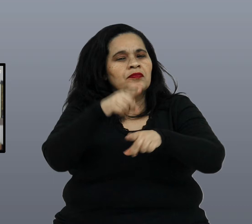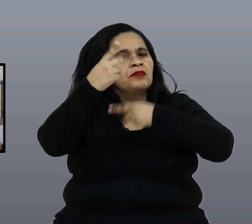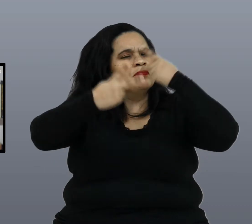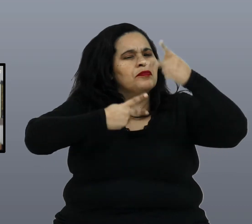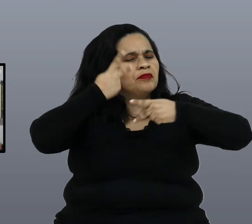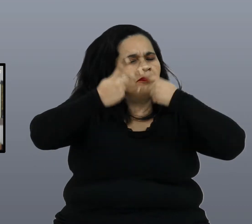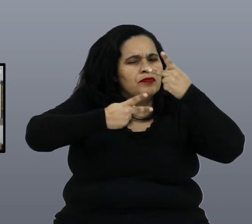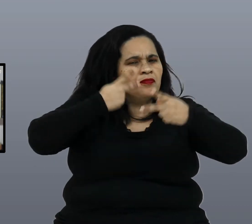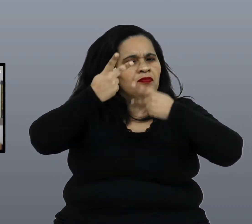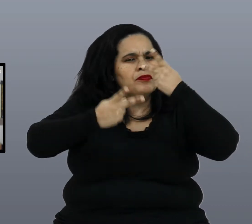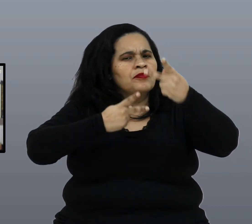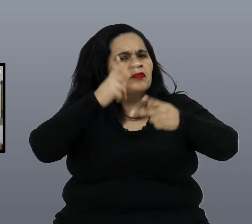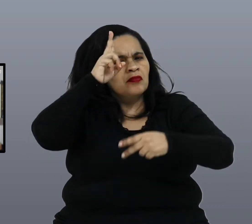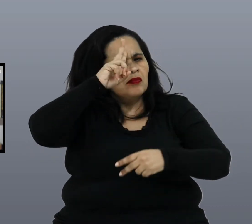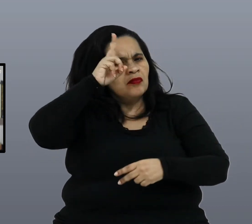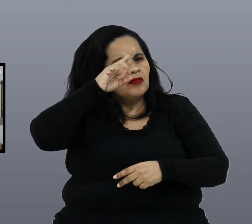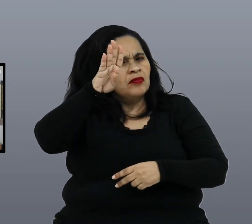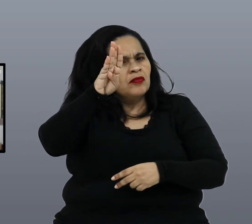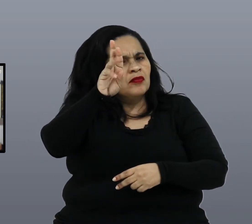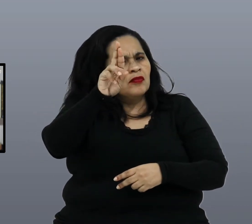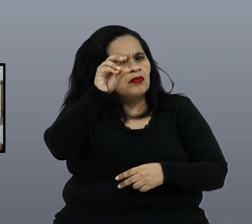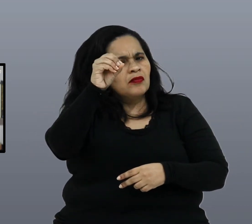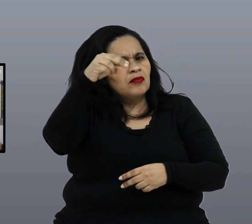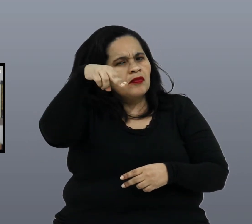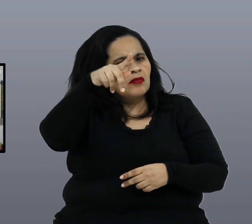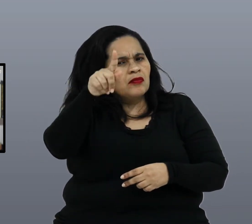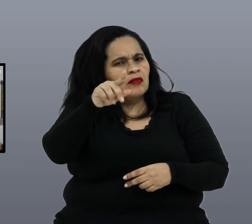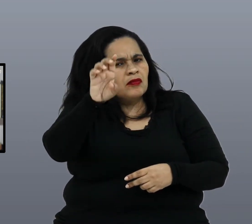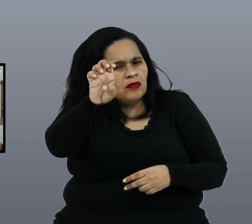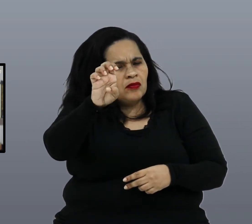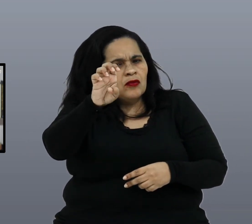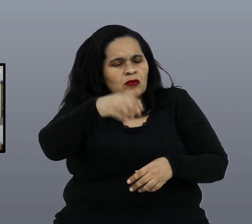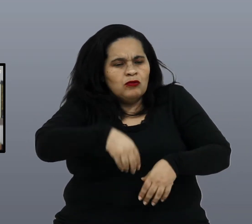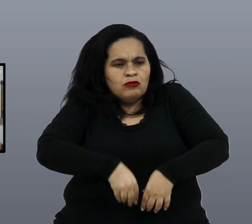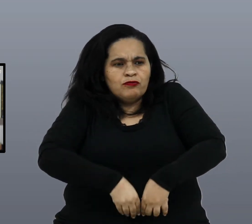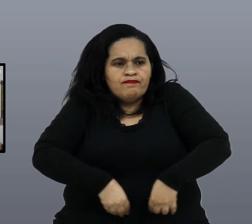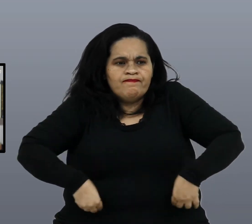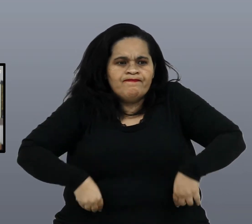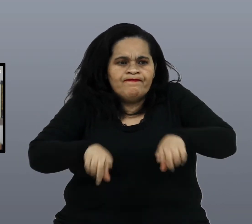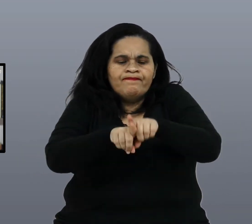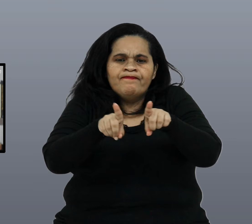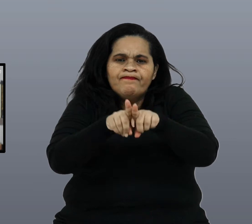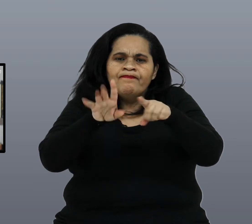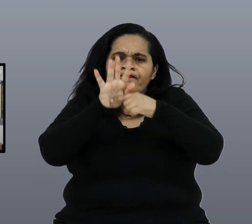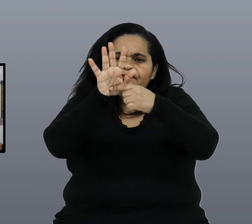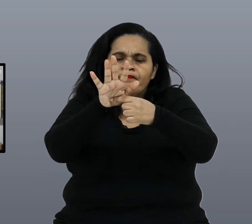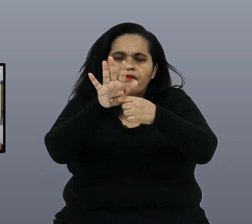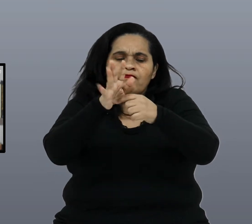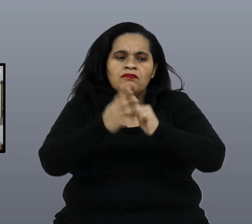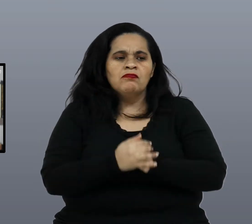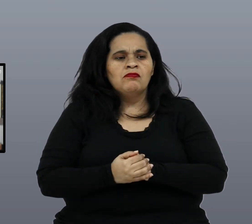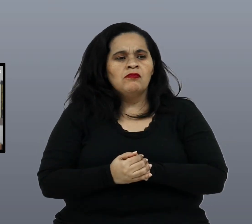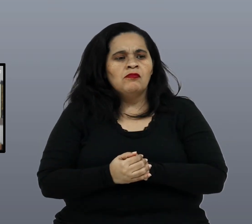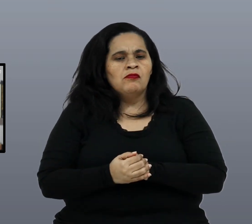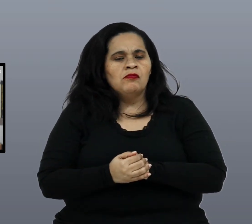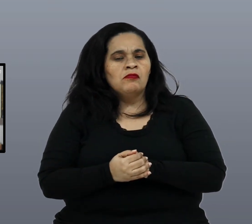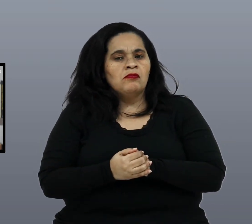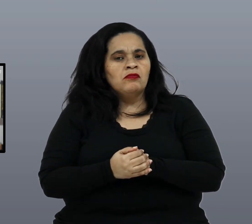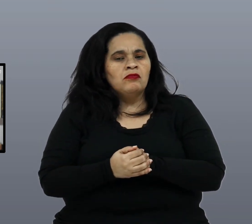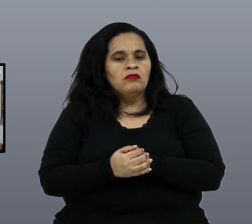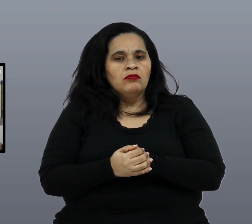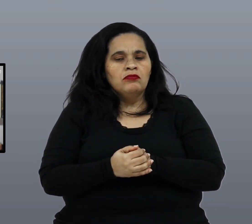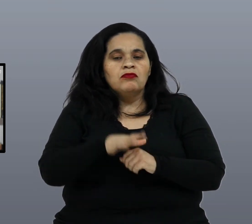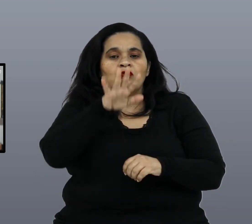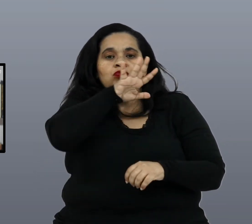do bronze, né, cintura e barriga, né? Aqui, essa parte do leopardo, então,